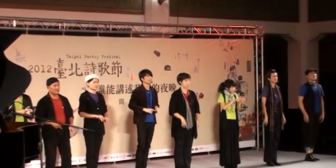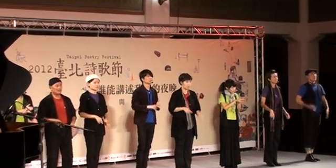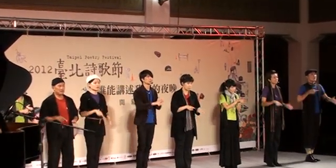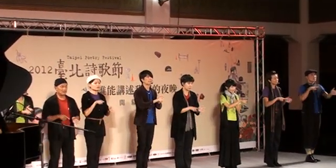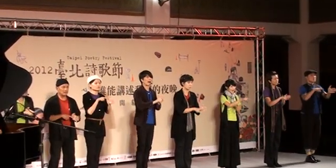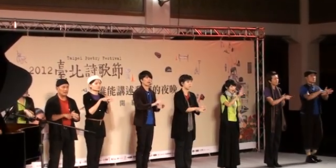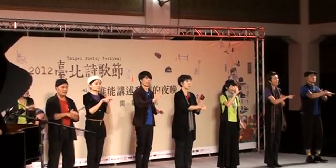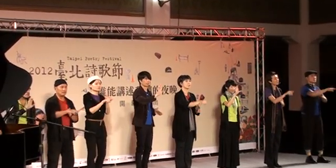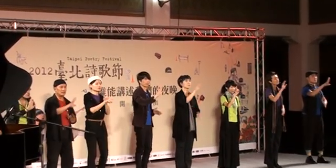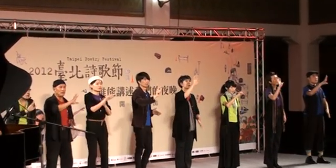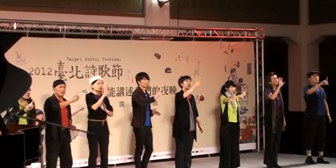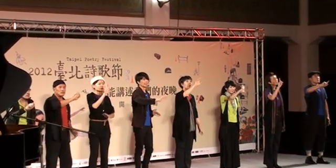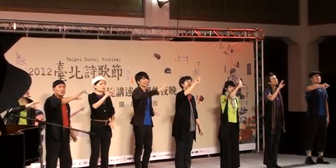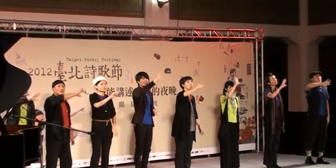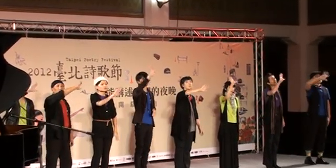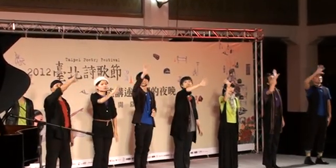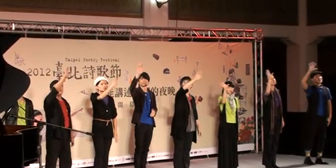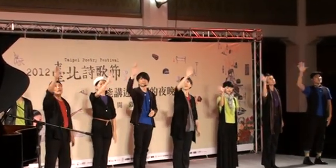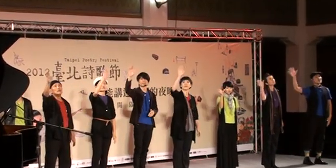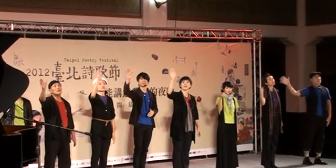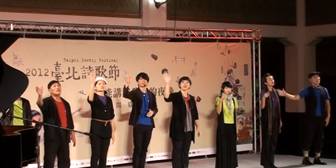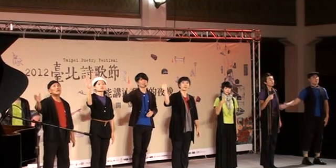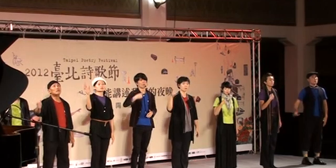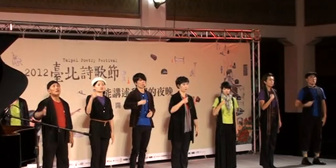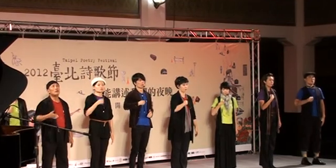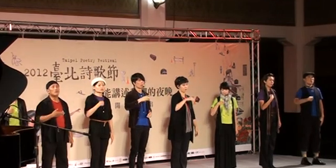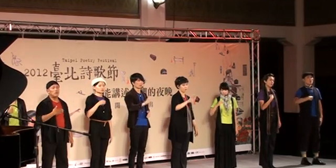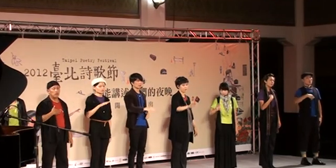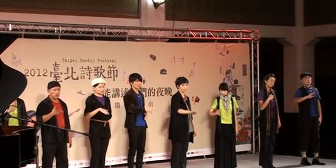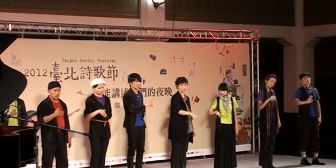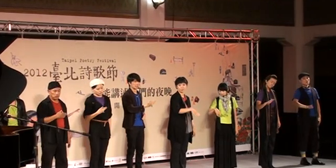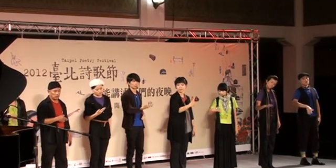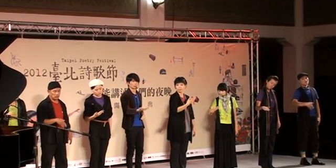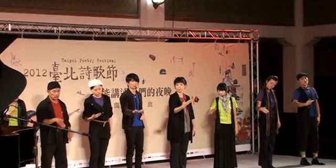直到有一天我死去，